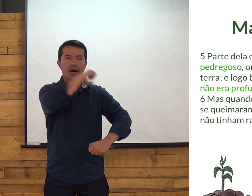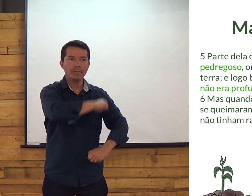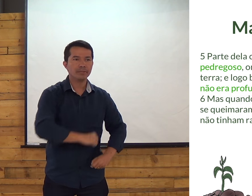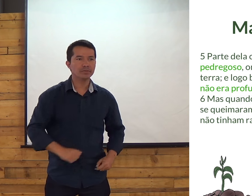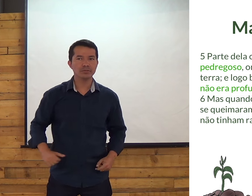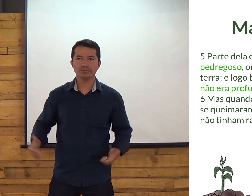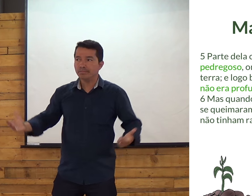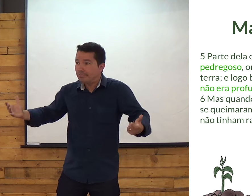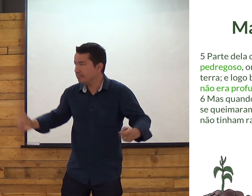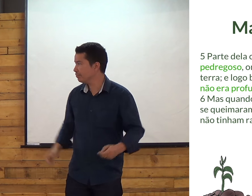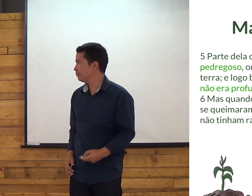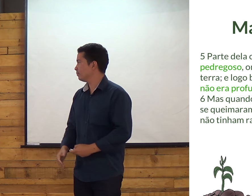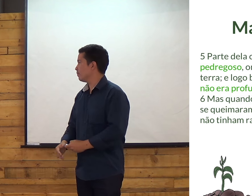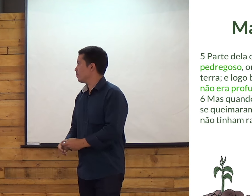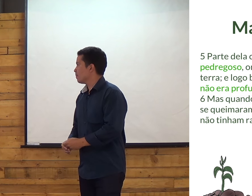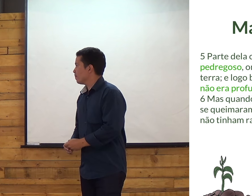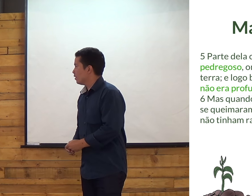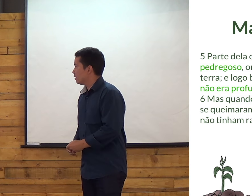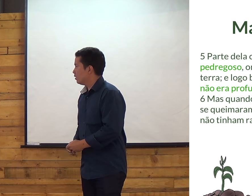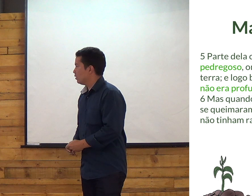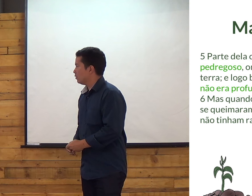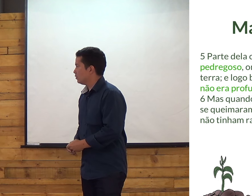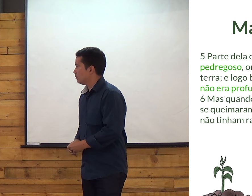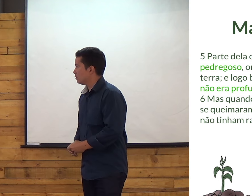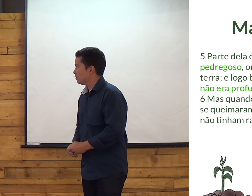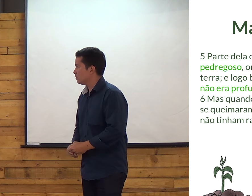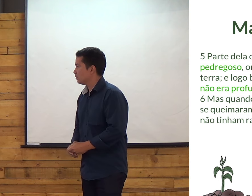Ela morre rapidamente,